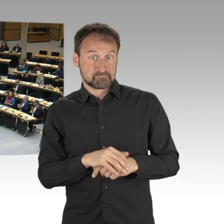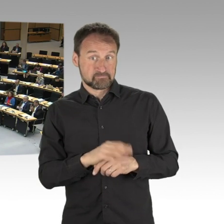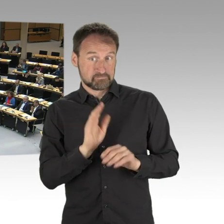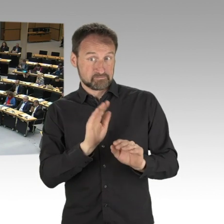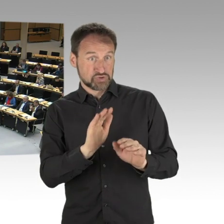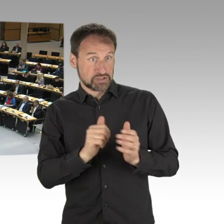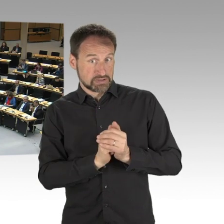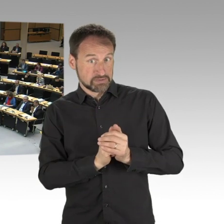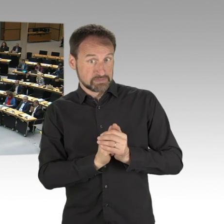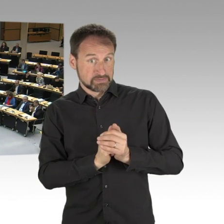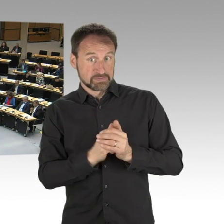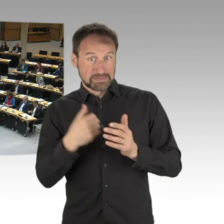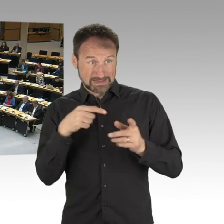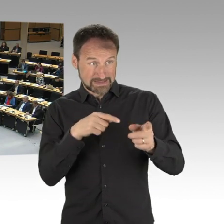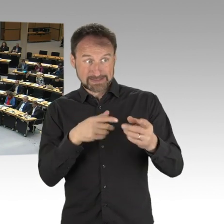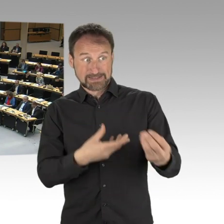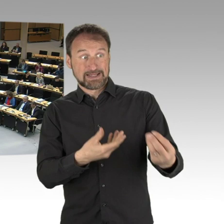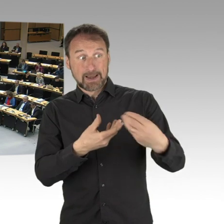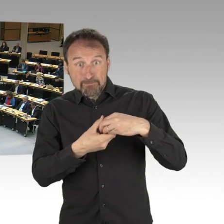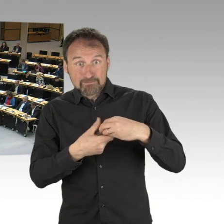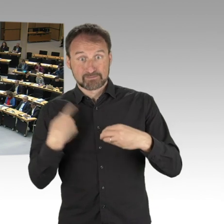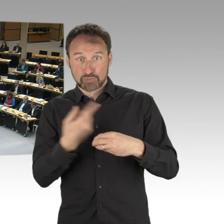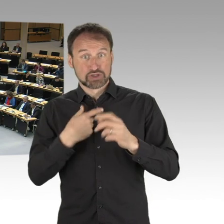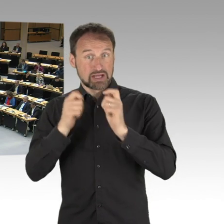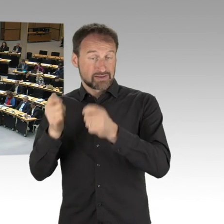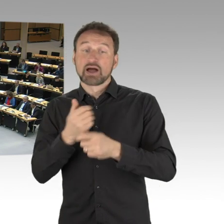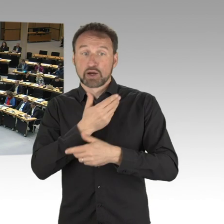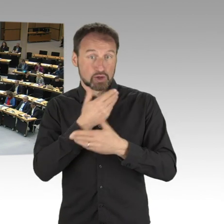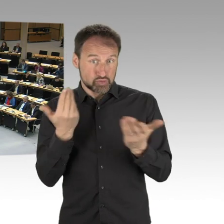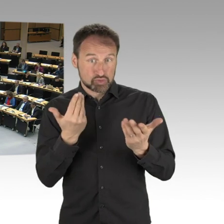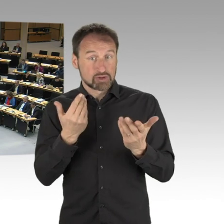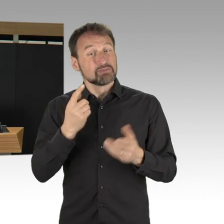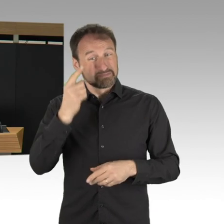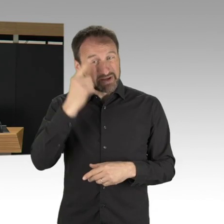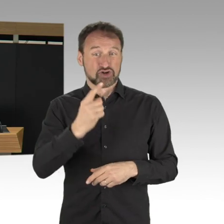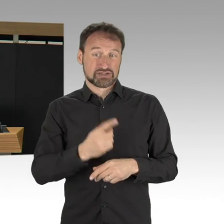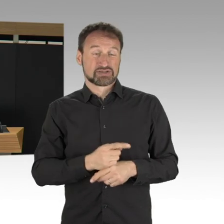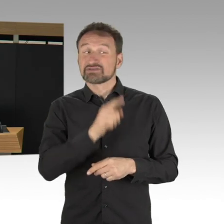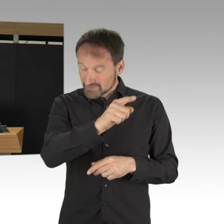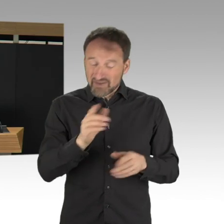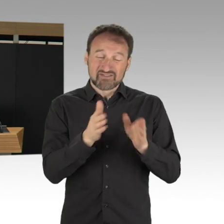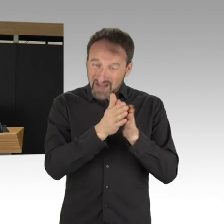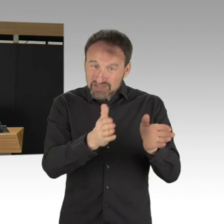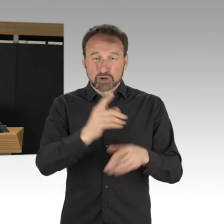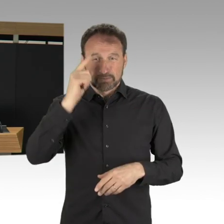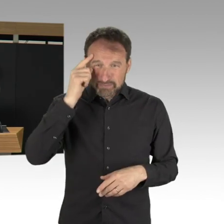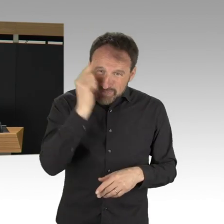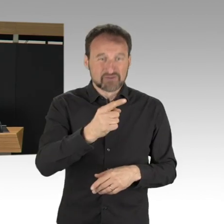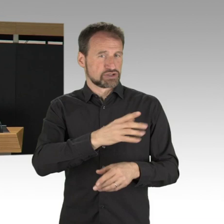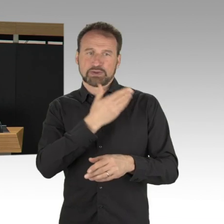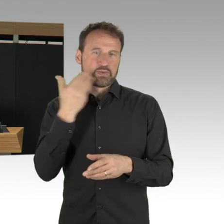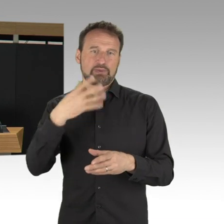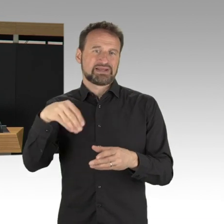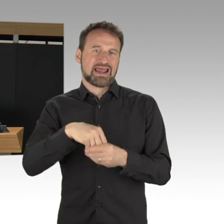Dieses Haus redet über Antisemitismus, die AfD redet über die AfD. Die AfD setzt sich immer wieder selbst mit den Opfern